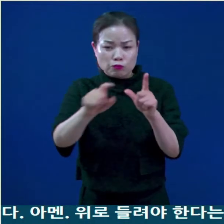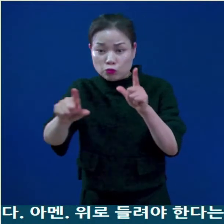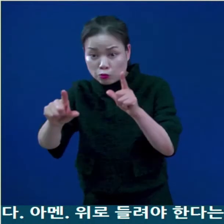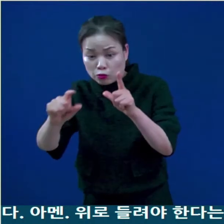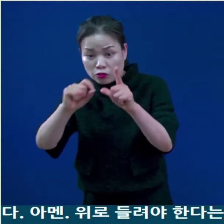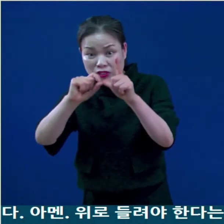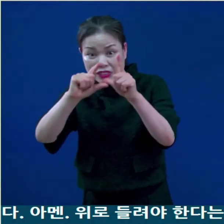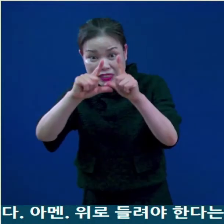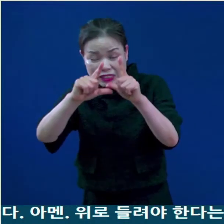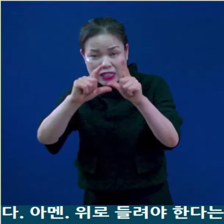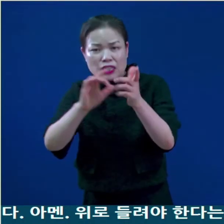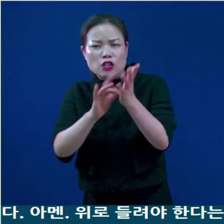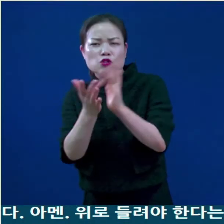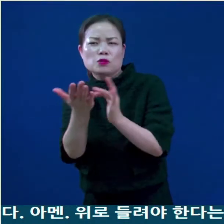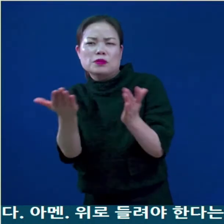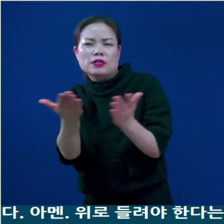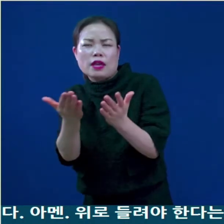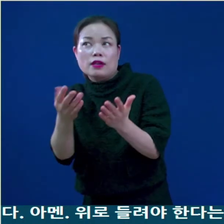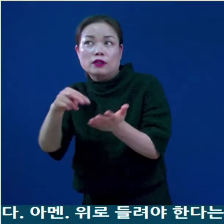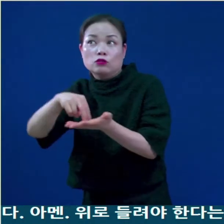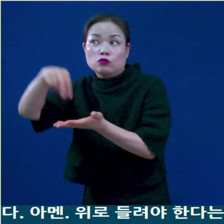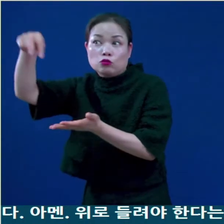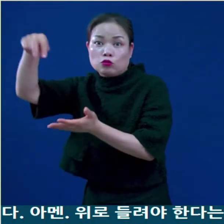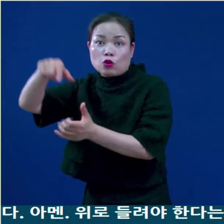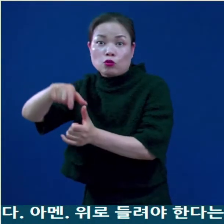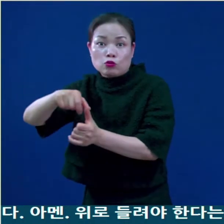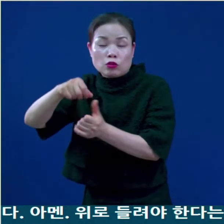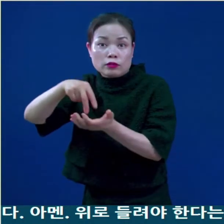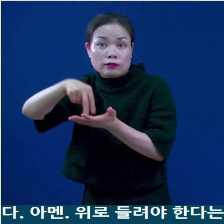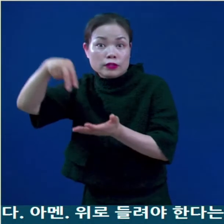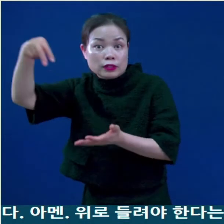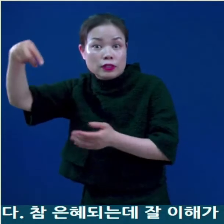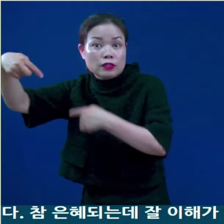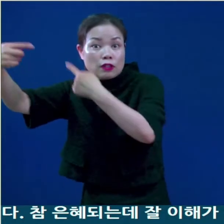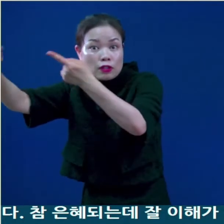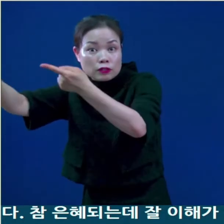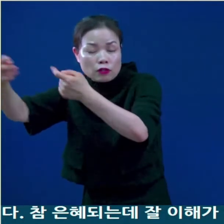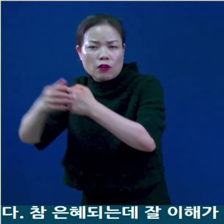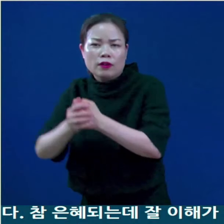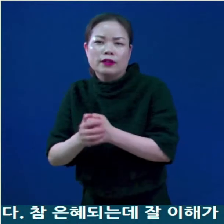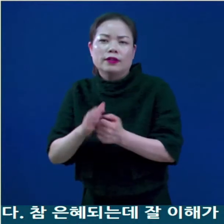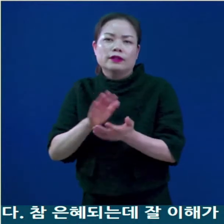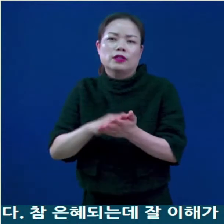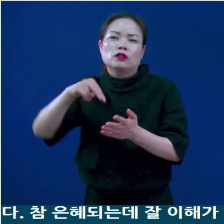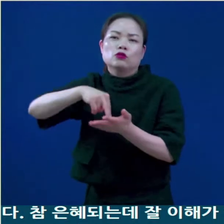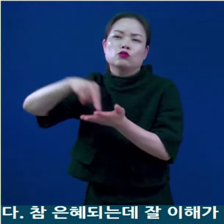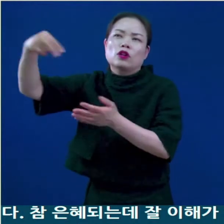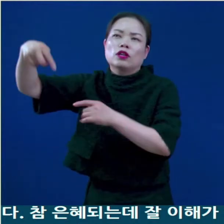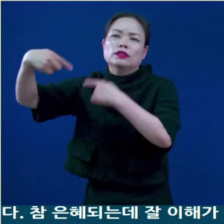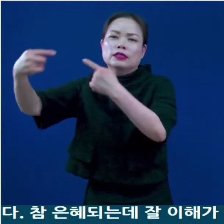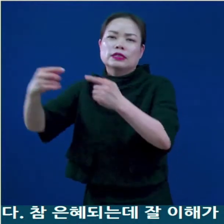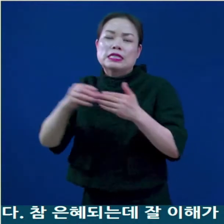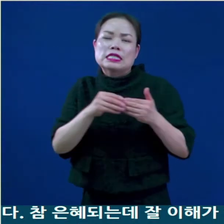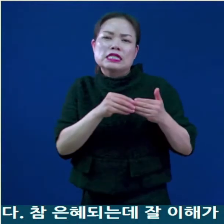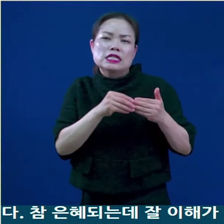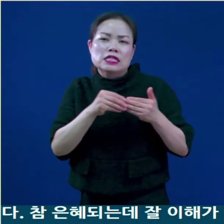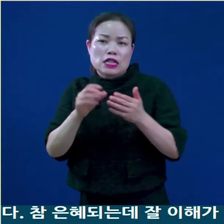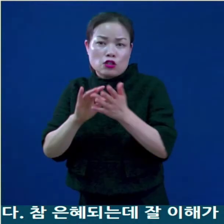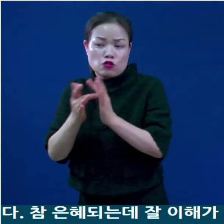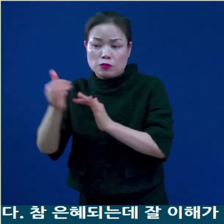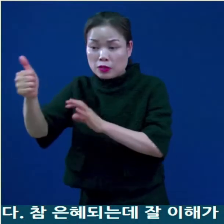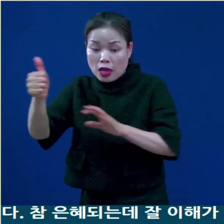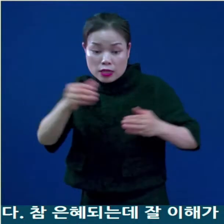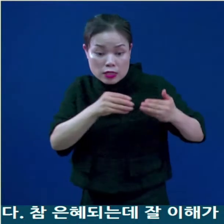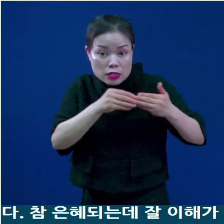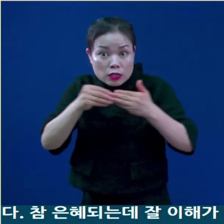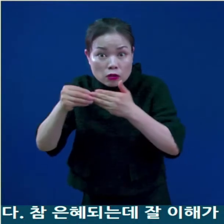요한복음에서 예수님의 사역은 들리는 거, 구원은 들리는 거, 그래서 우리가 들리는 거니까 이끌려 가는 거예요.